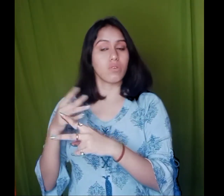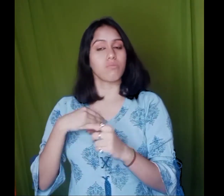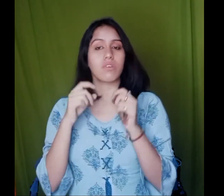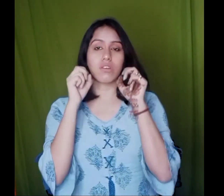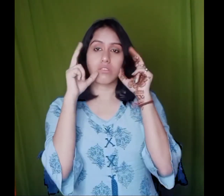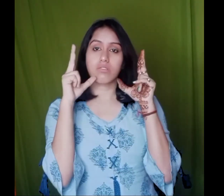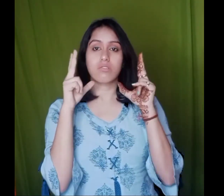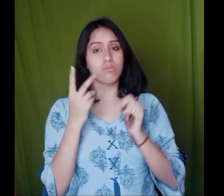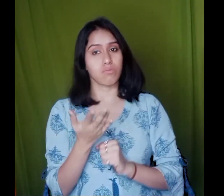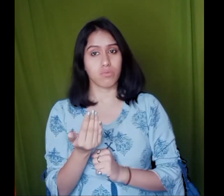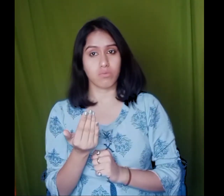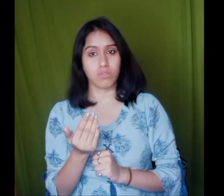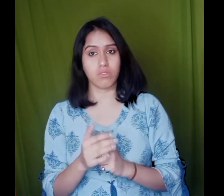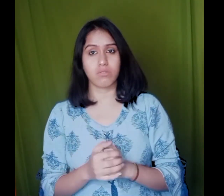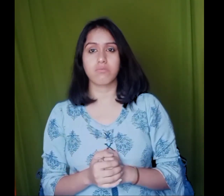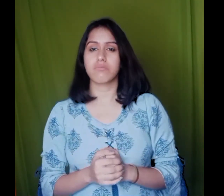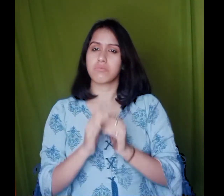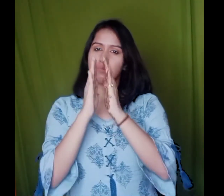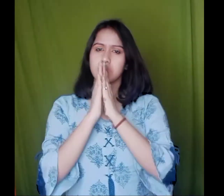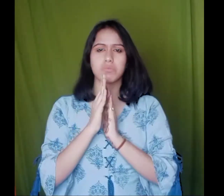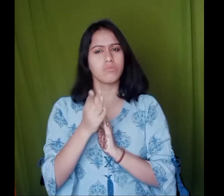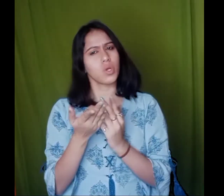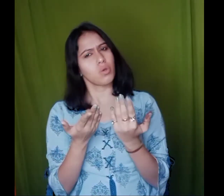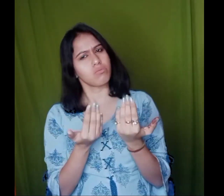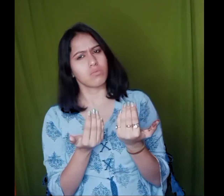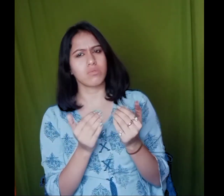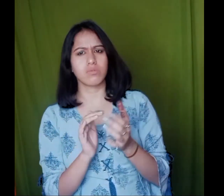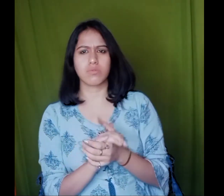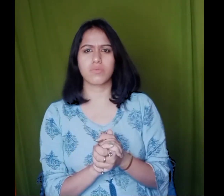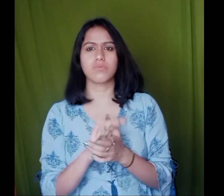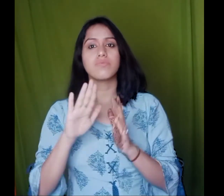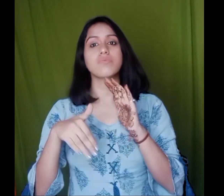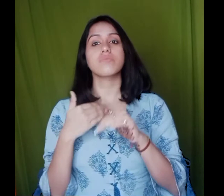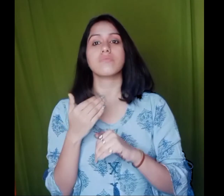कहिएगा कि लक्ष्मण ने कहा है मेरी नींद का बोझ वो उठा ले।